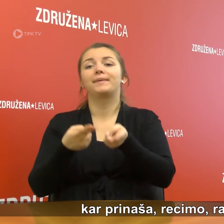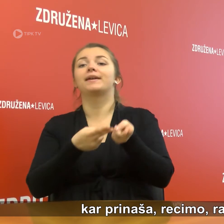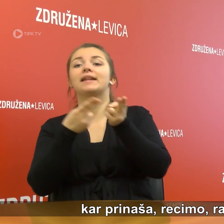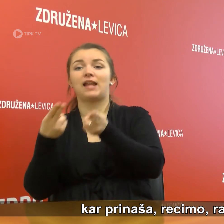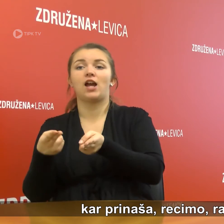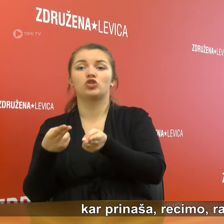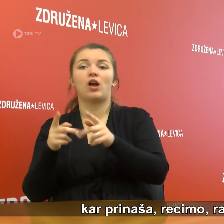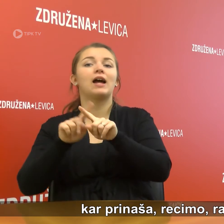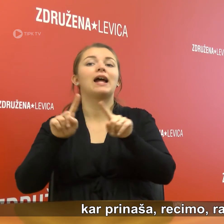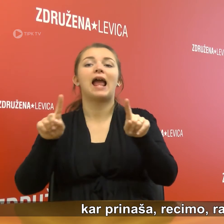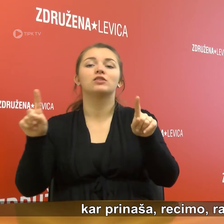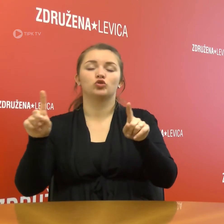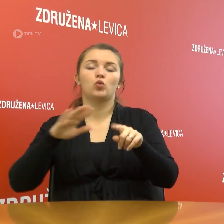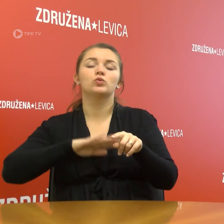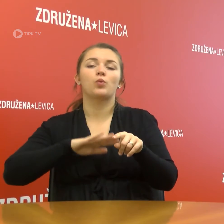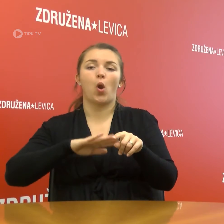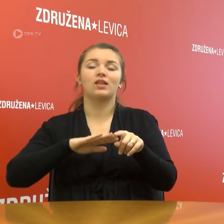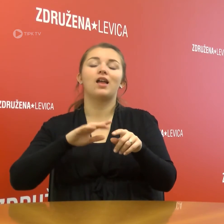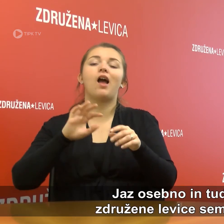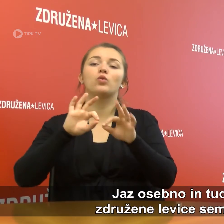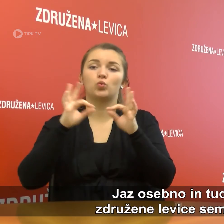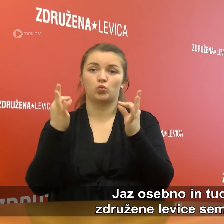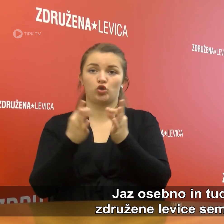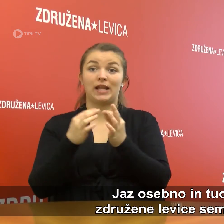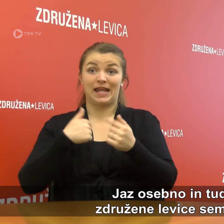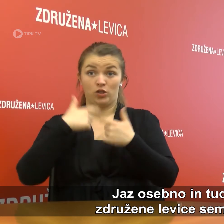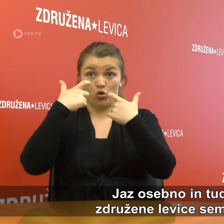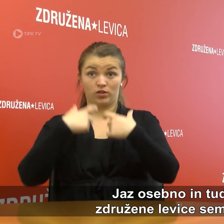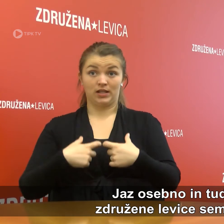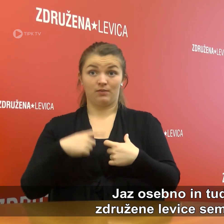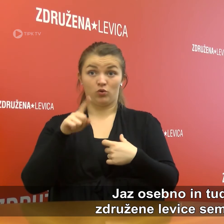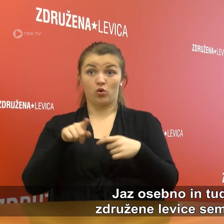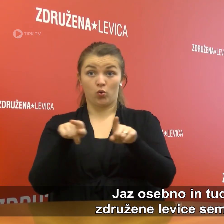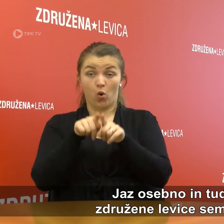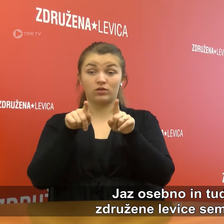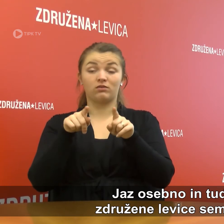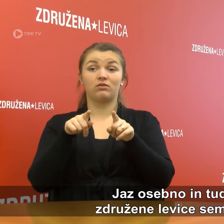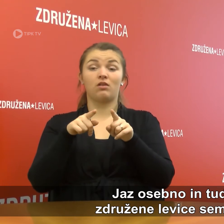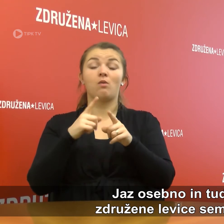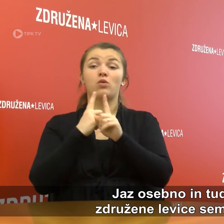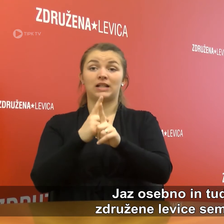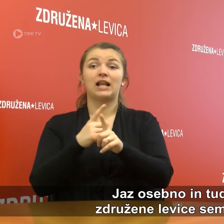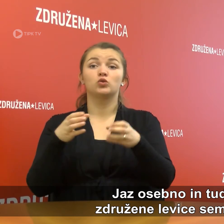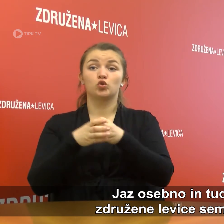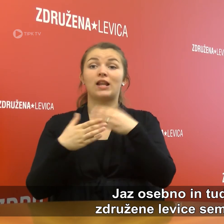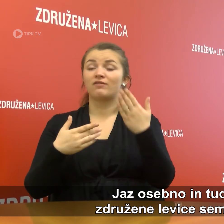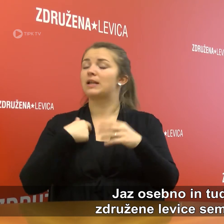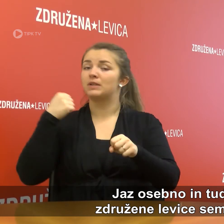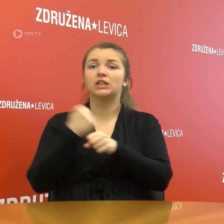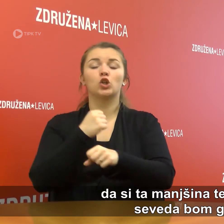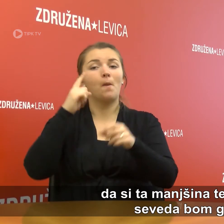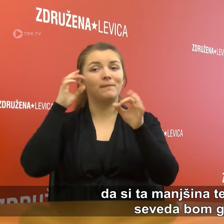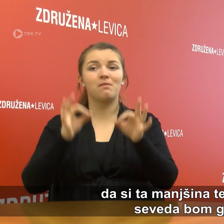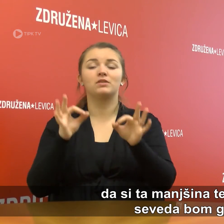družina. Jaz osebno in tudi kot poslanec Združene levice sem trdno prepričan, da si ta manjšina